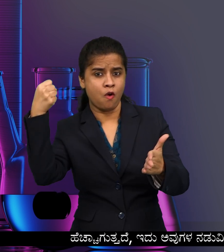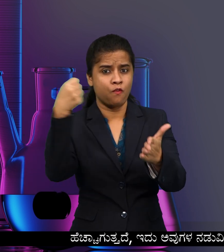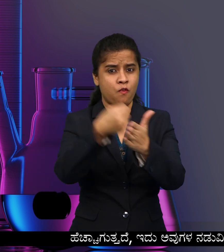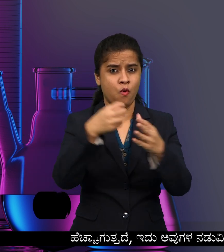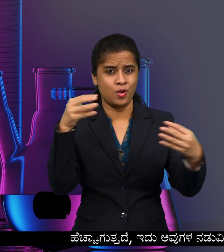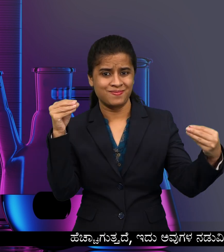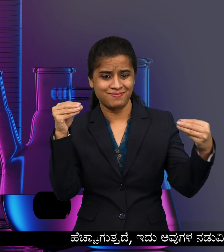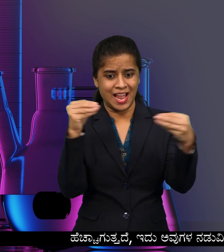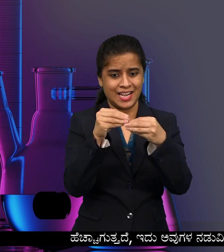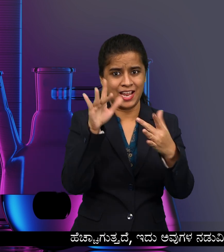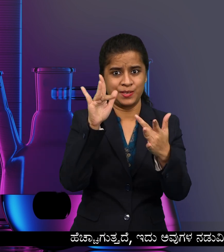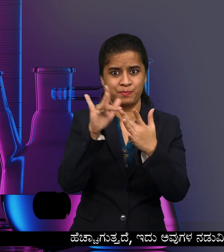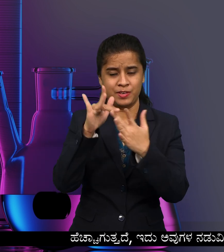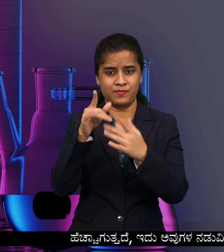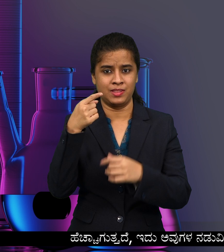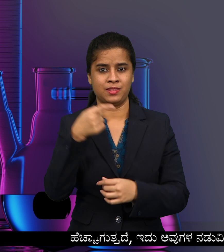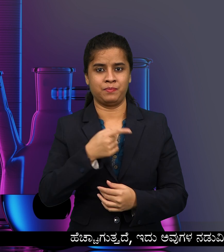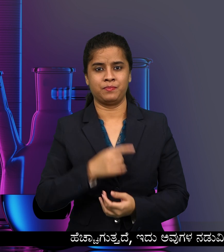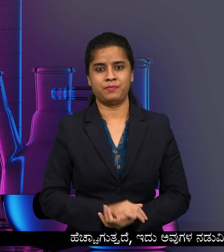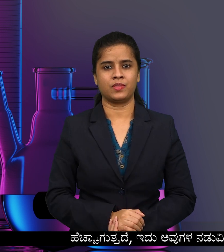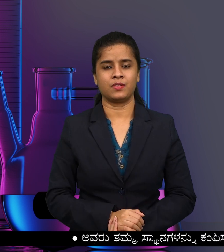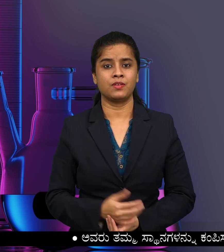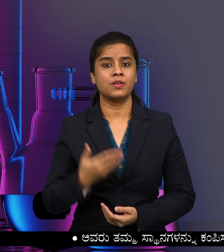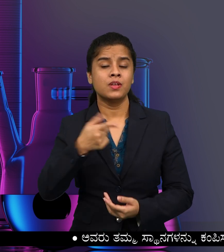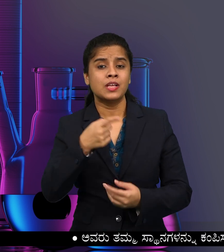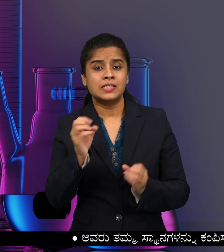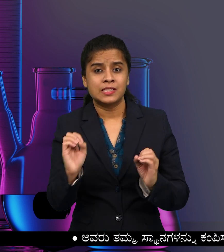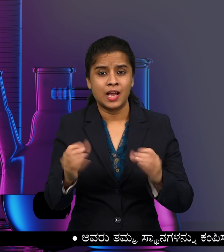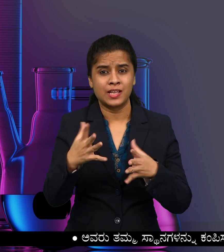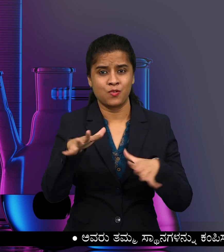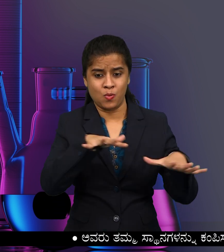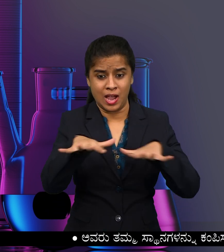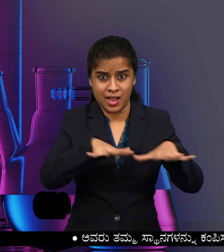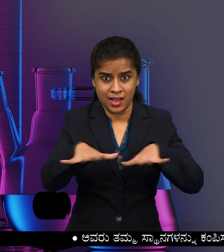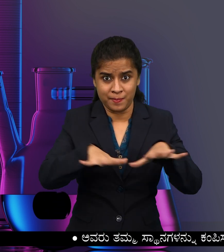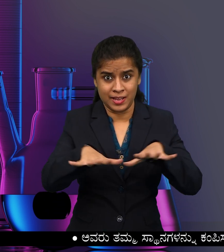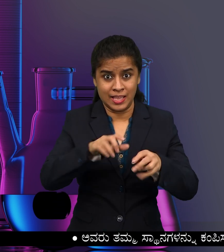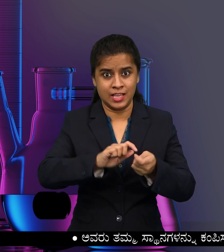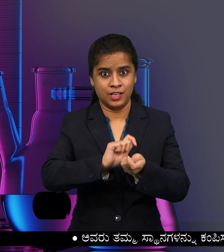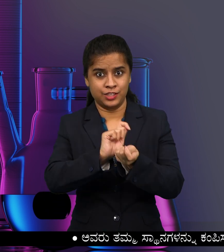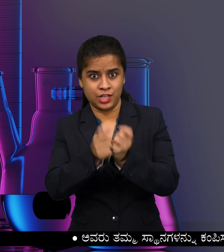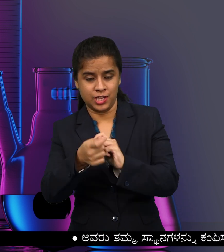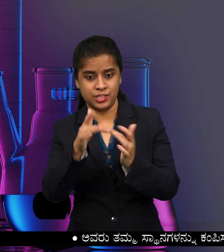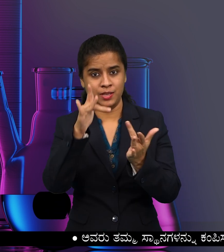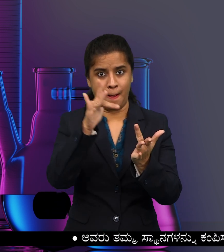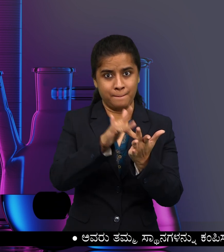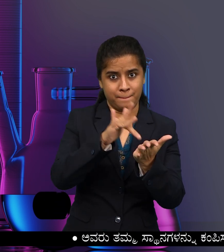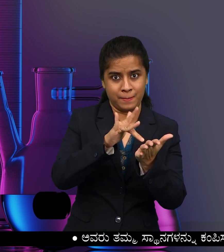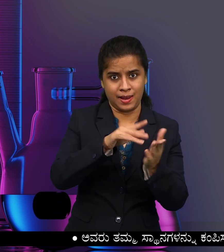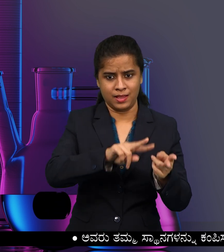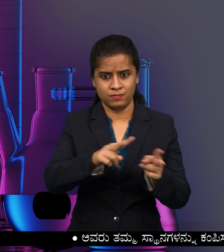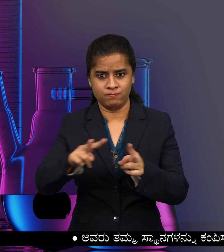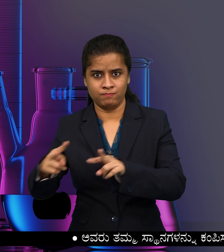ನಡುವಿನ ಆಕರ್ಷಣೆಯ ಬಲವನ್ನು ಕಡಿಮೆ ಮಾಡುತ್ತದೆ. ಅವರು ತಮ್ಮ ಸ್ಥಾನಗಳನ್ನು ಕಂಪಿಸಲು ಮತ್ತು